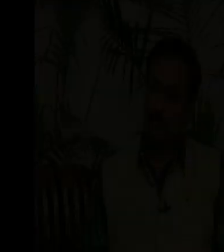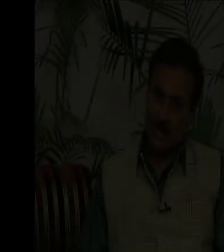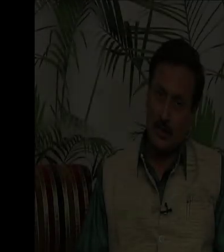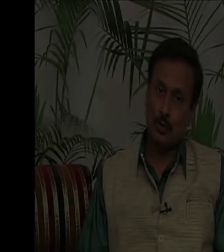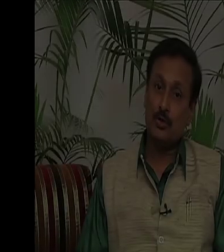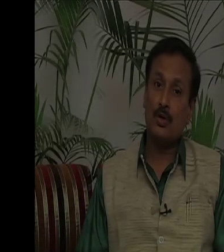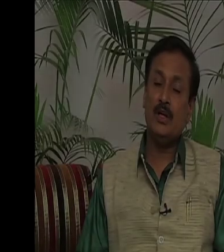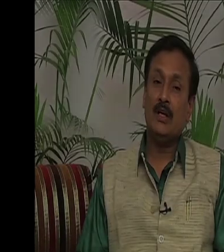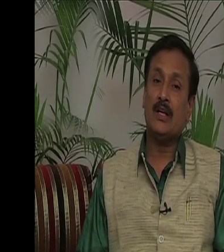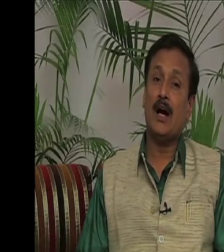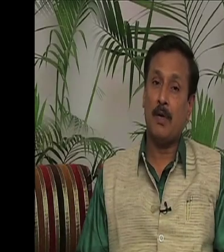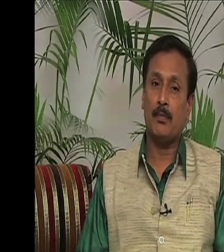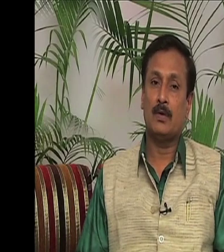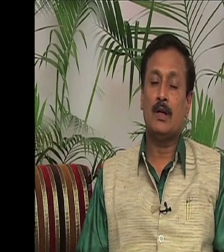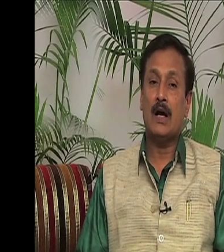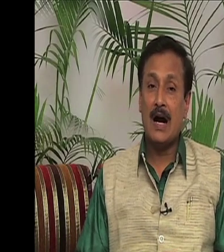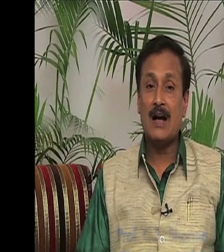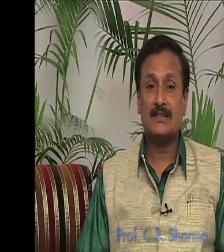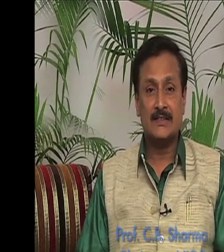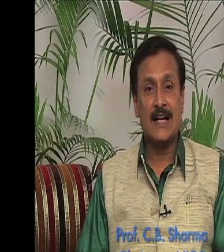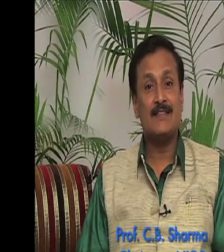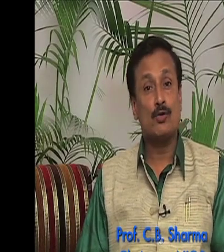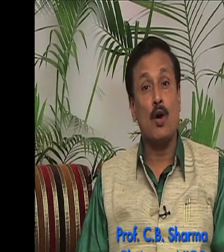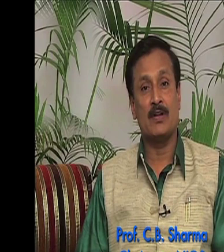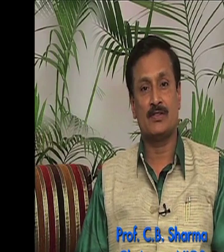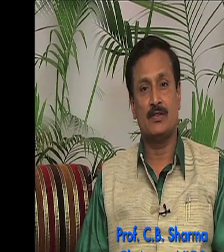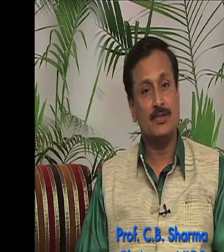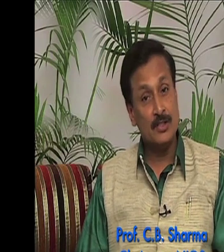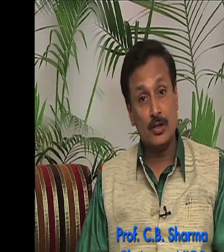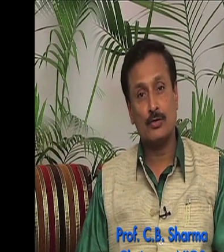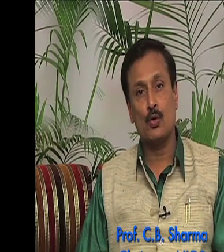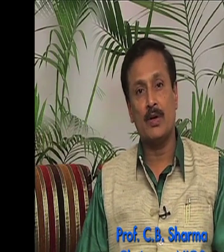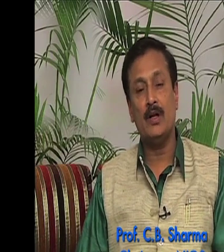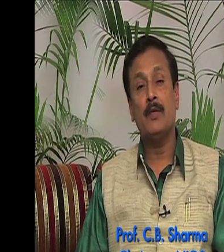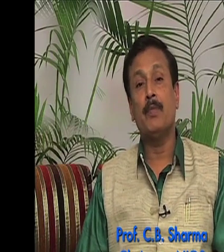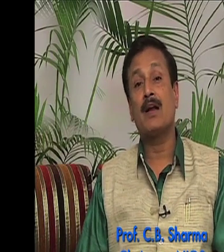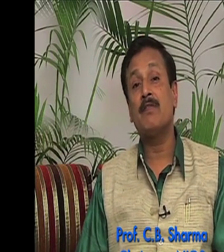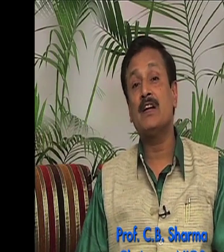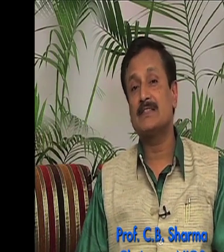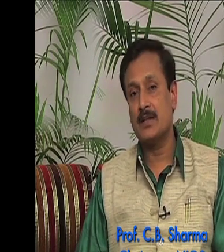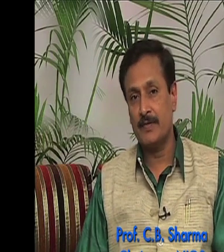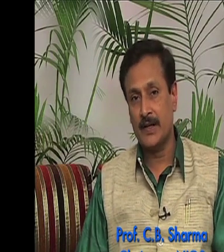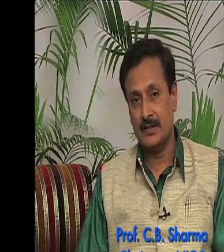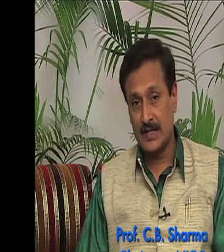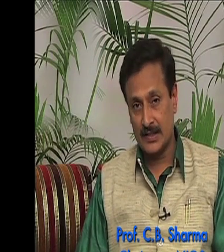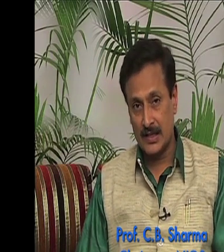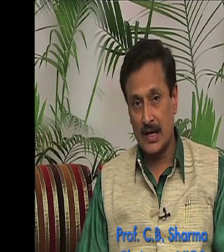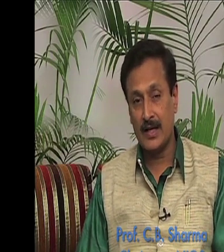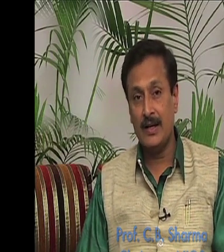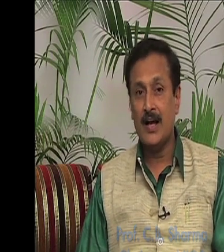आपको जानकर खुशी होगी कि अब हम आर्ट्स, साइंस, कॉमर्स जिन क्षेत्रों में 12वीं का सर्टिफिकेट दिया जाता रहा है,